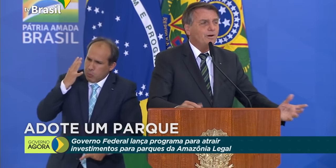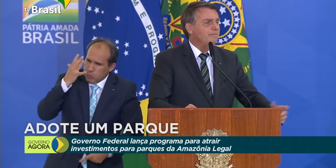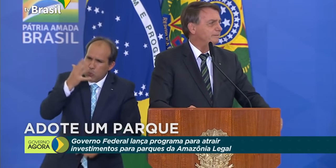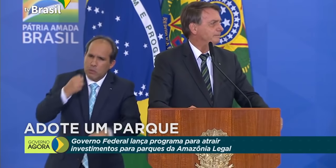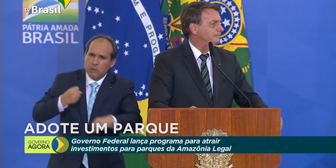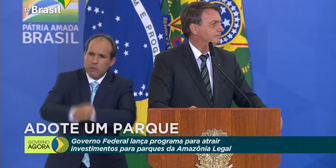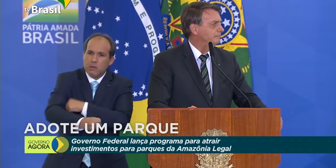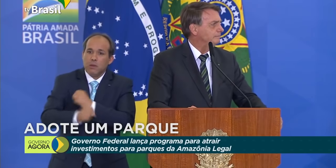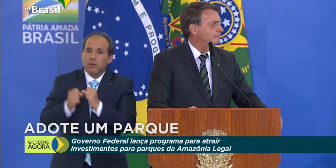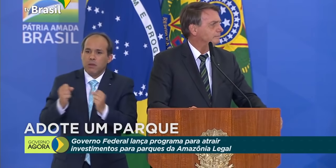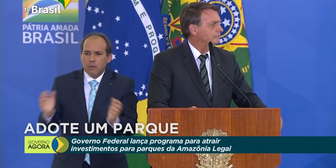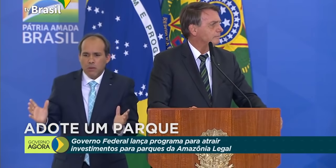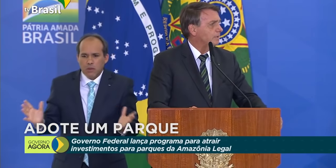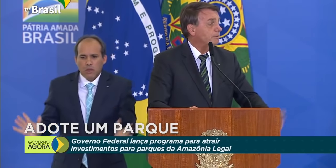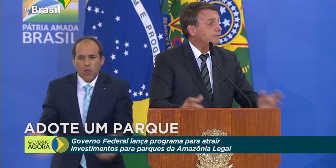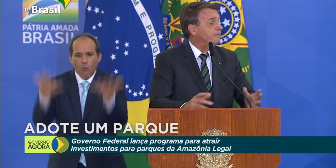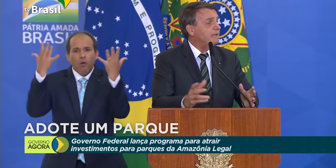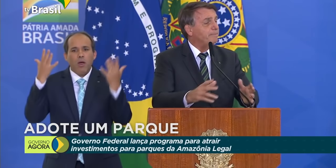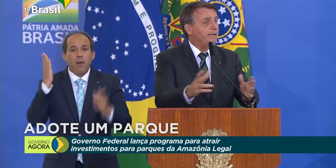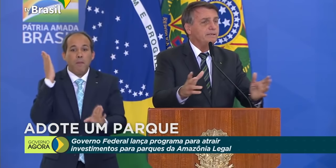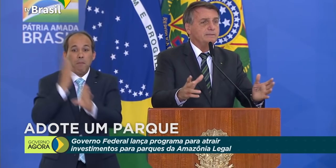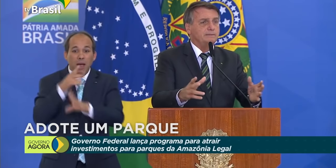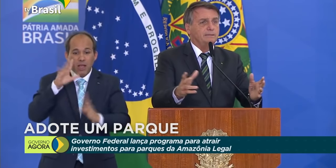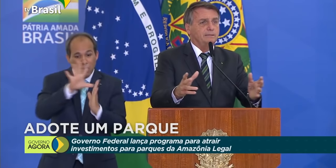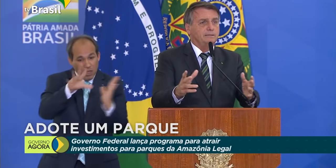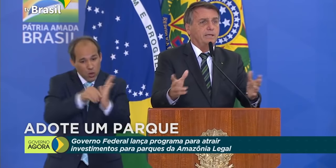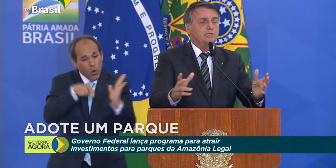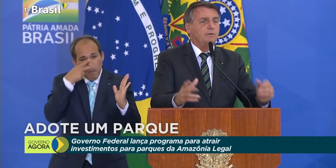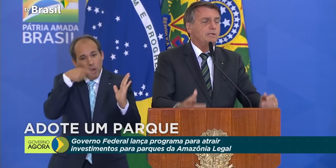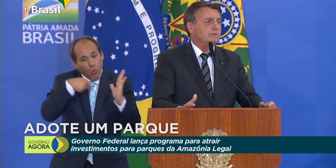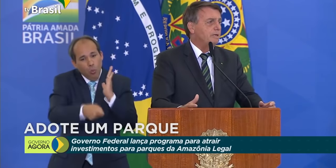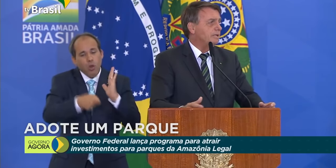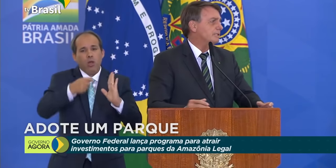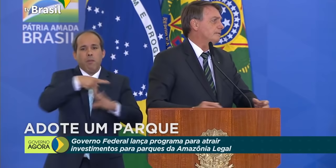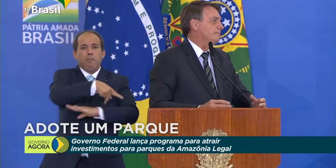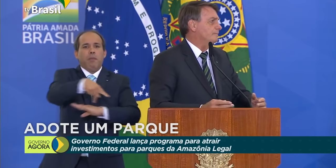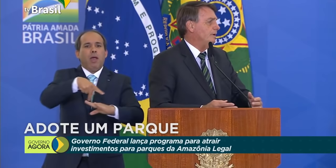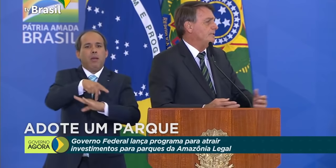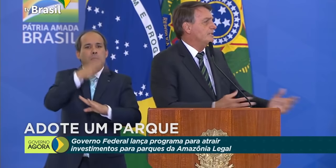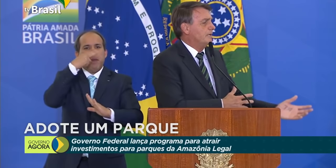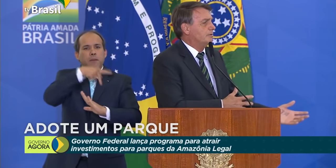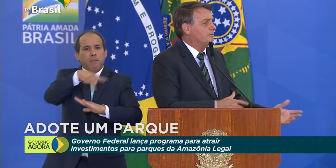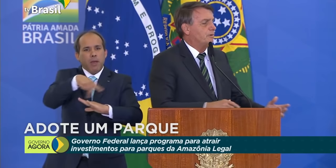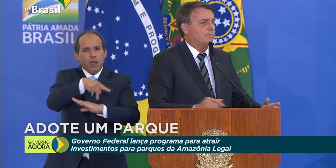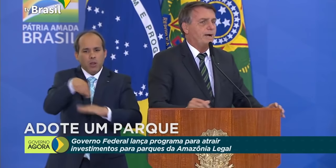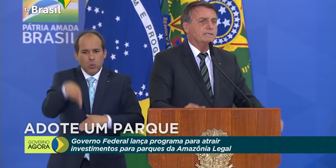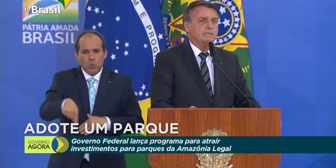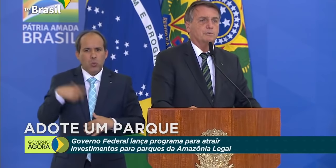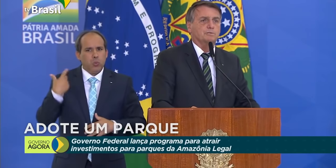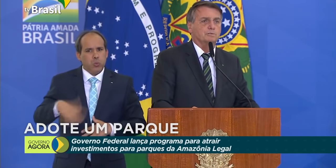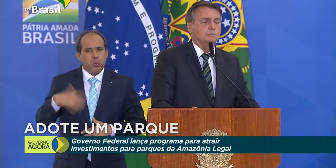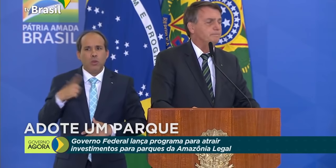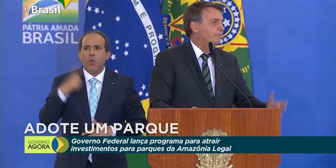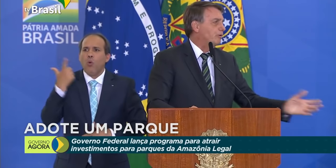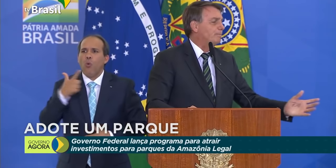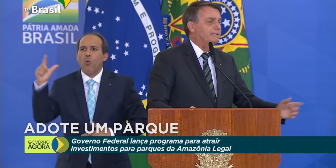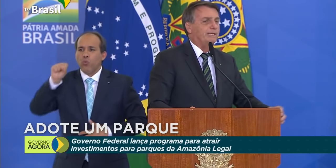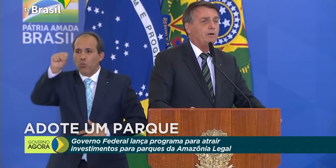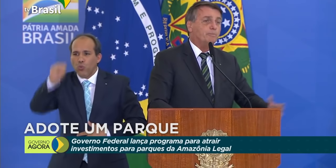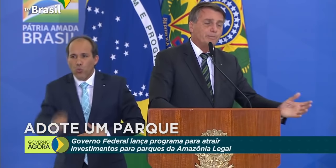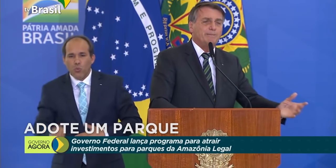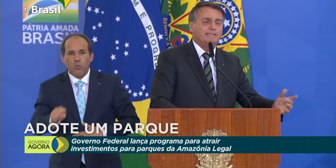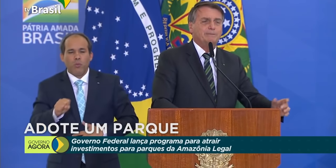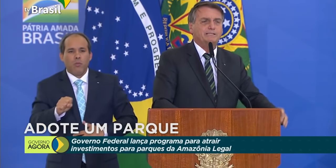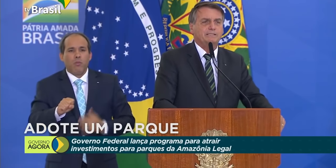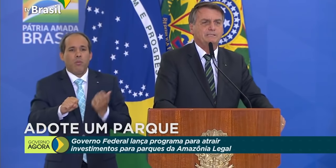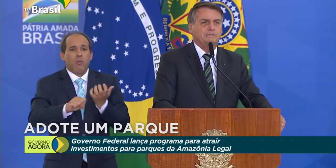enorme é como se fala apenas na região Amazônica se nós descemos um pouco mais aqui é o sul